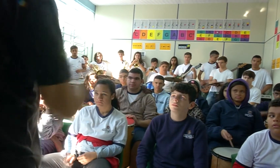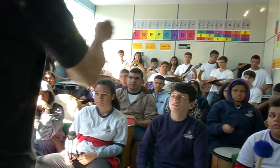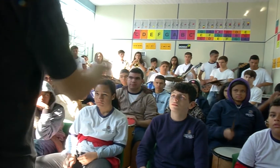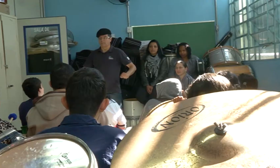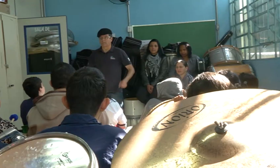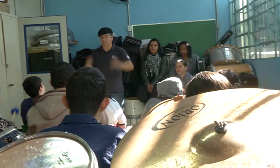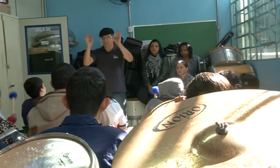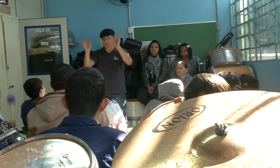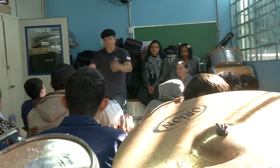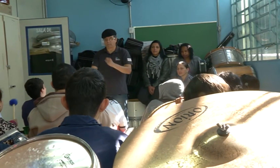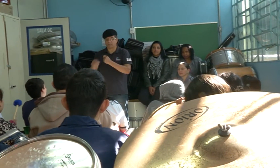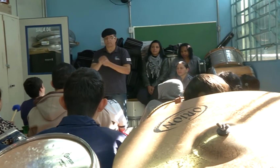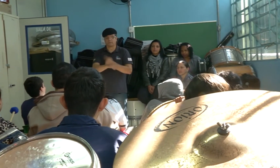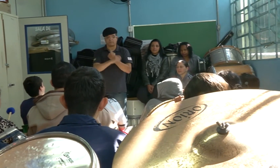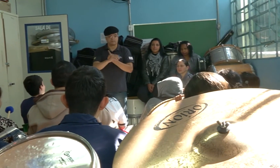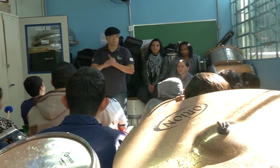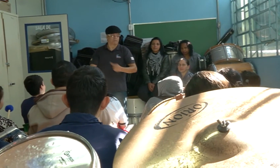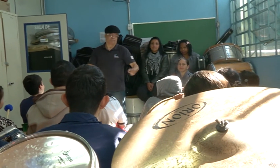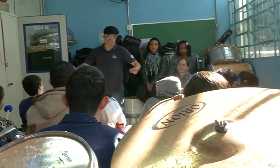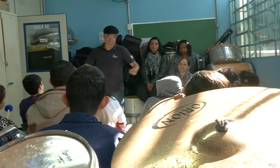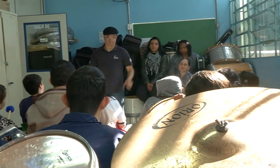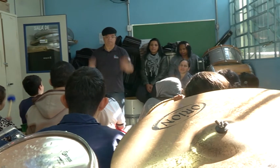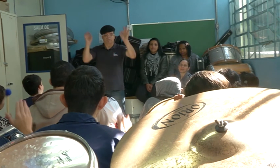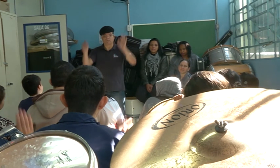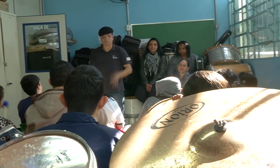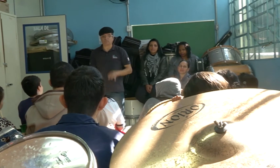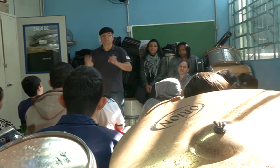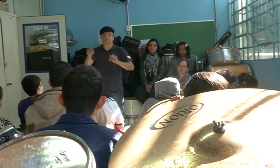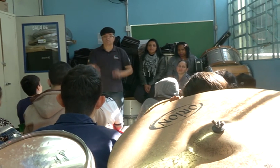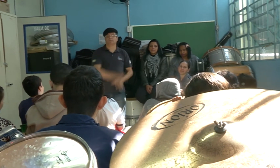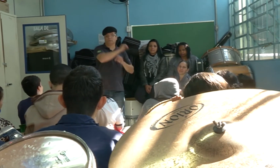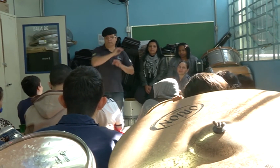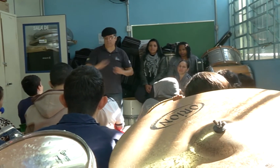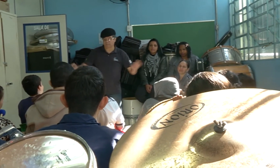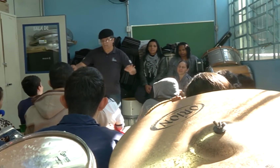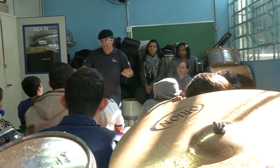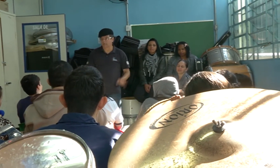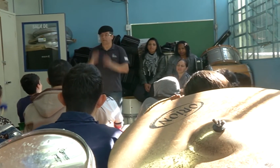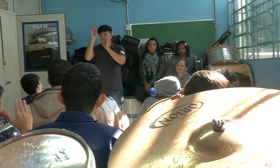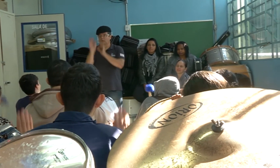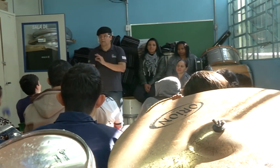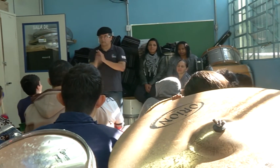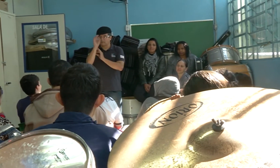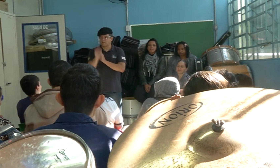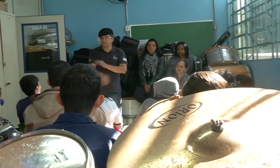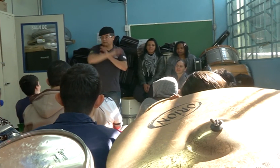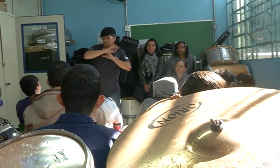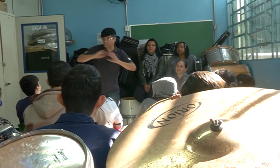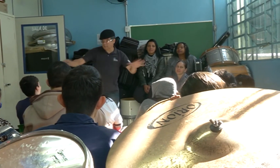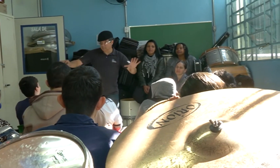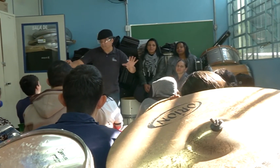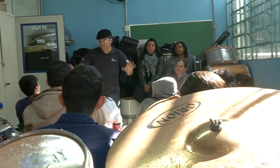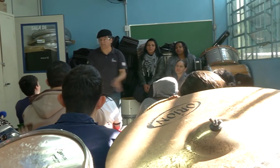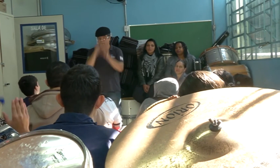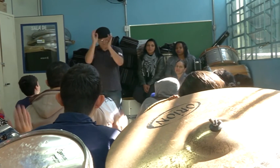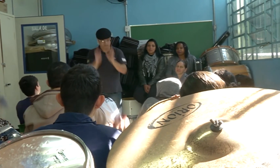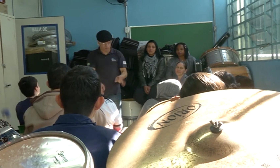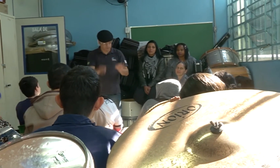ou mostrar aquilo que realmente aprendem. Então, por exemplo, o Dó, né, então eles usam a letra C, que é uma cifragem